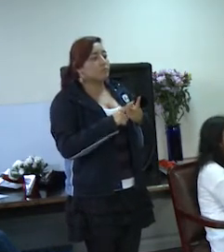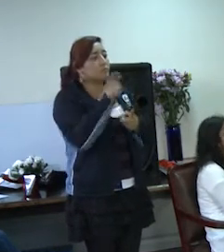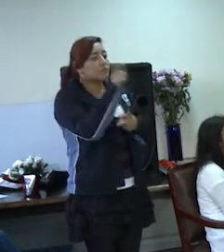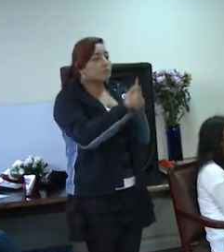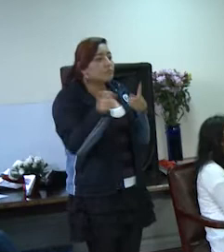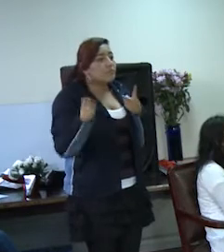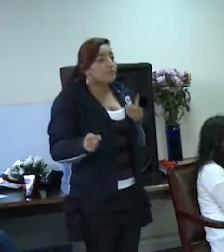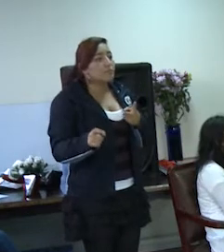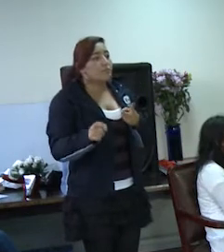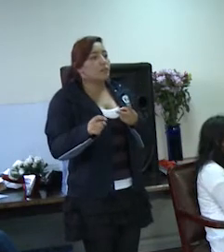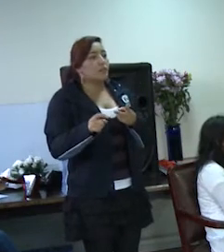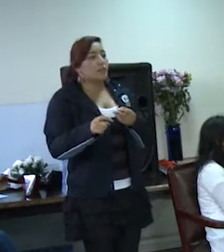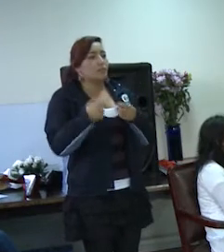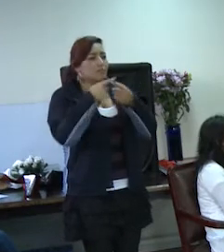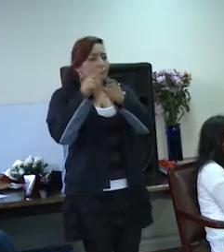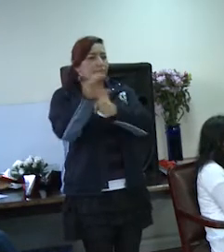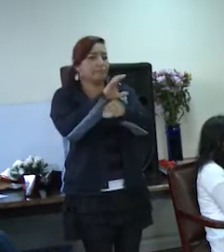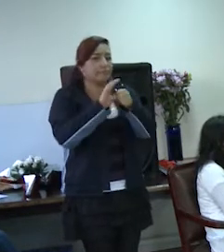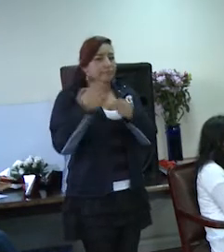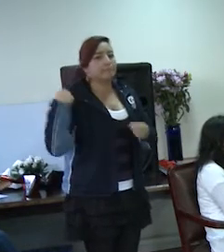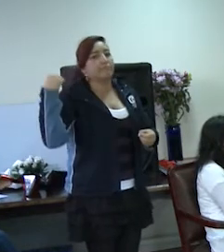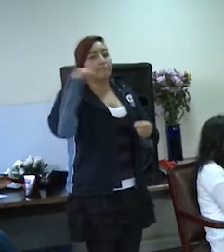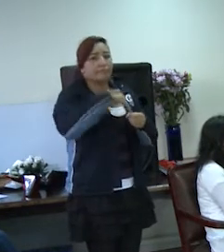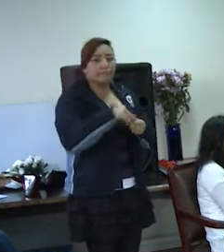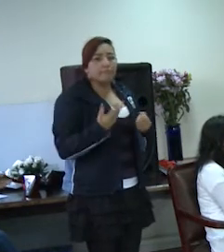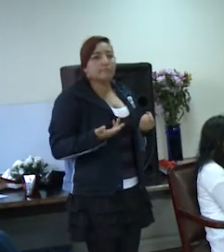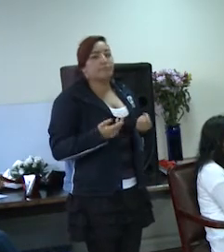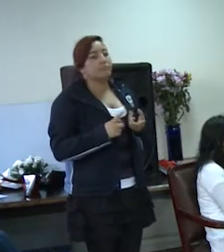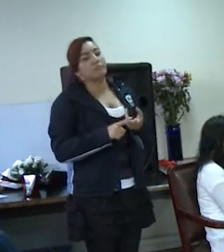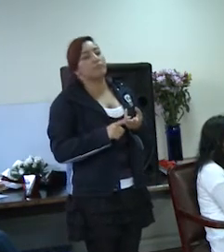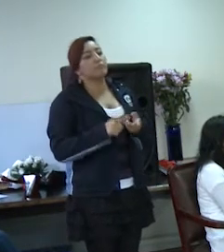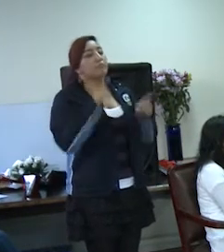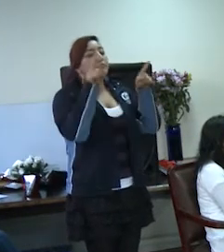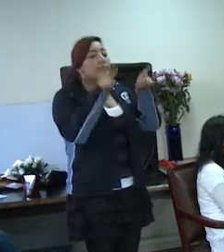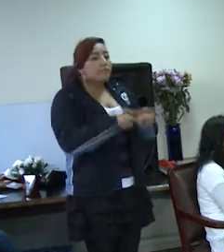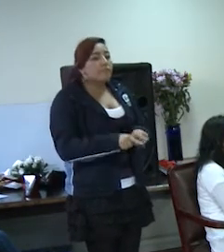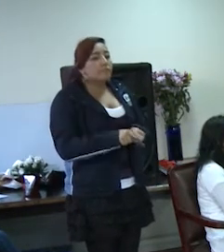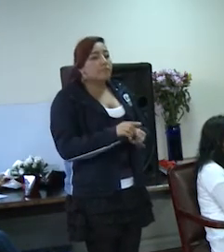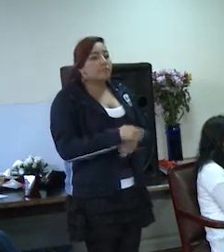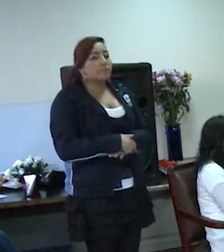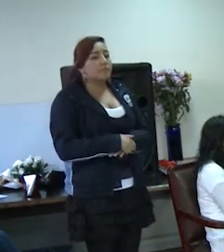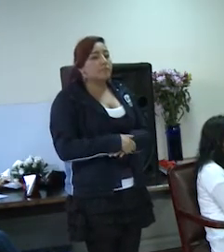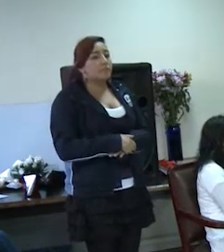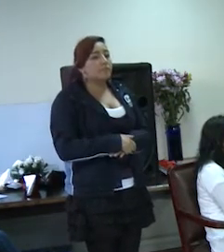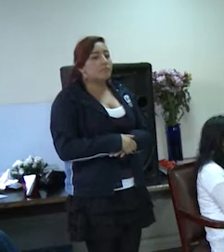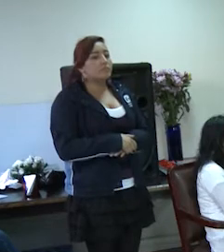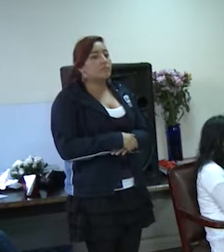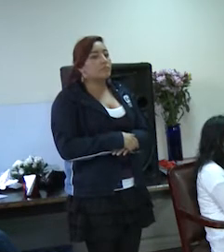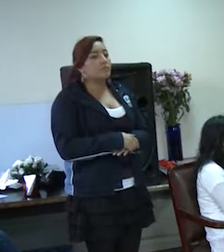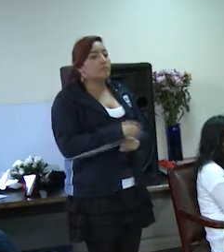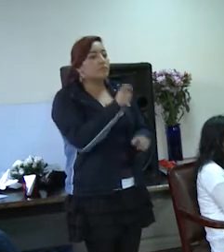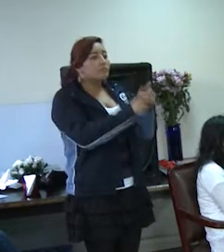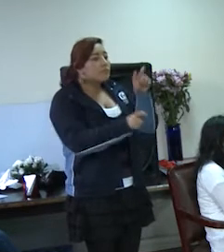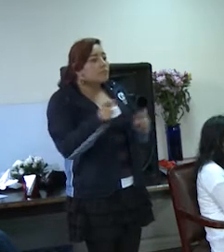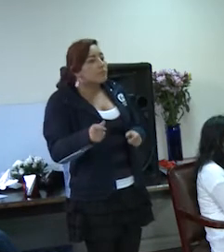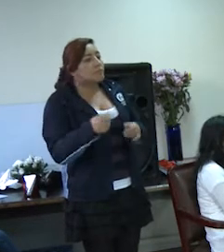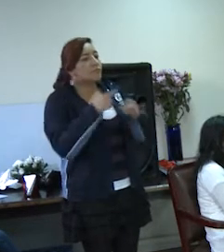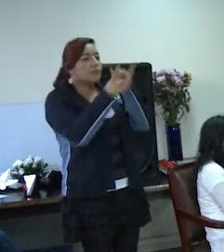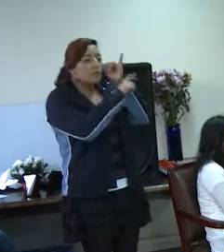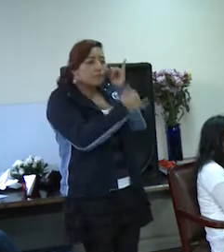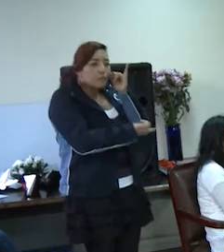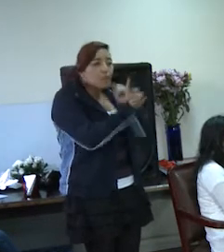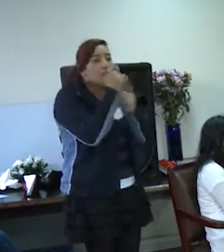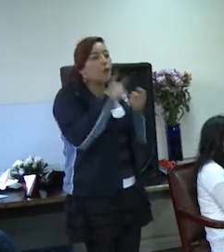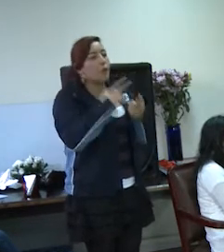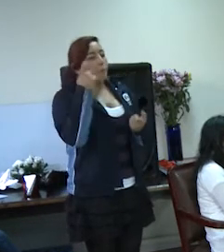las grandes urbes, desde lo indígena, pero también estamos hablando de epistemologías o